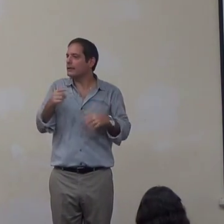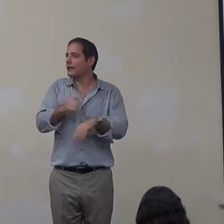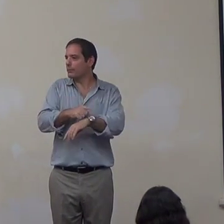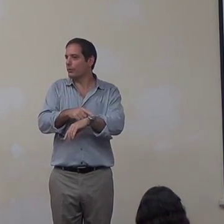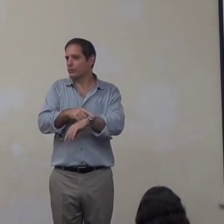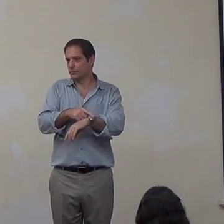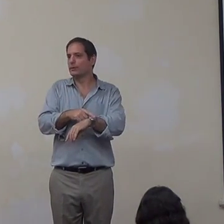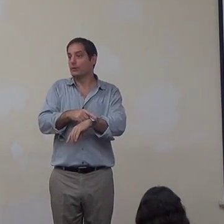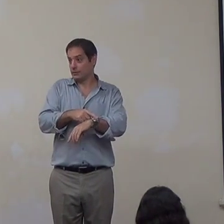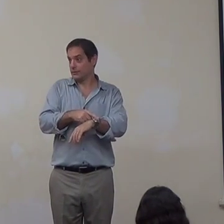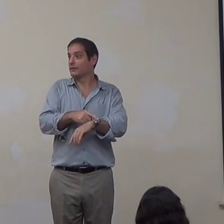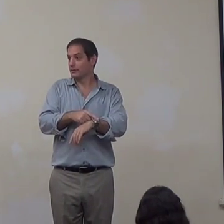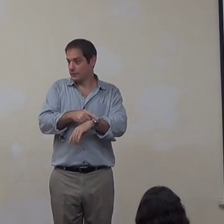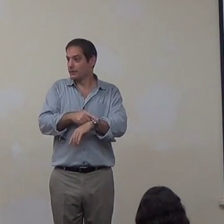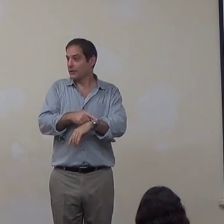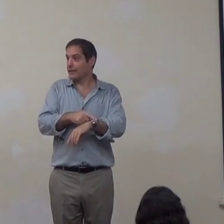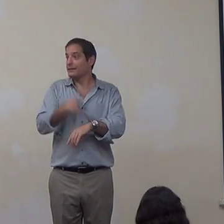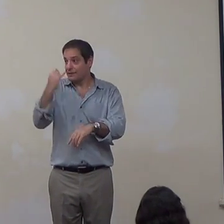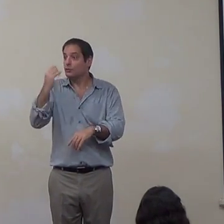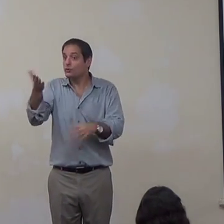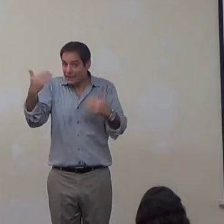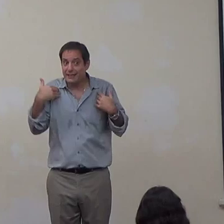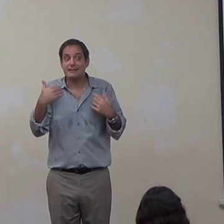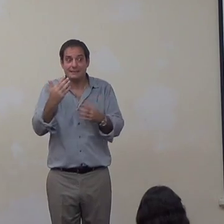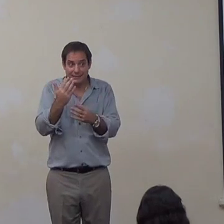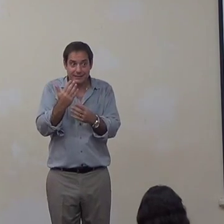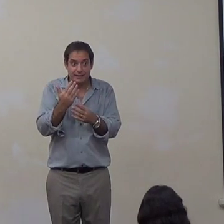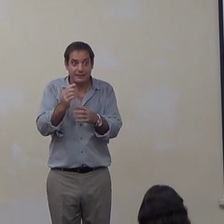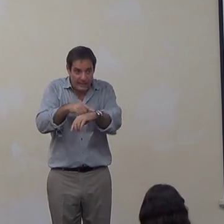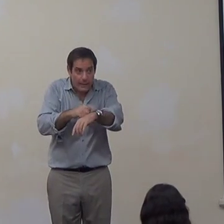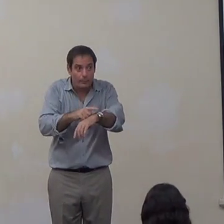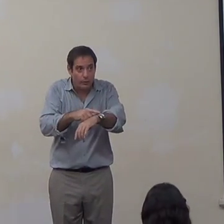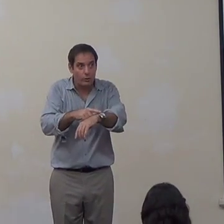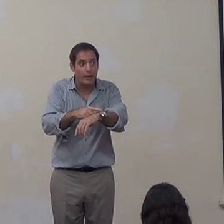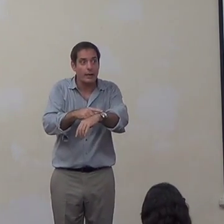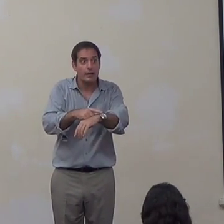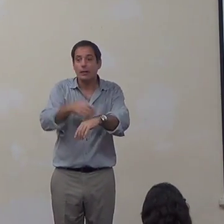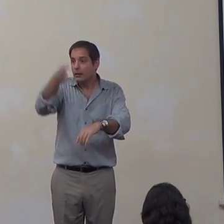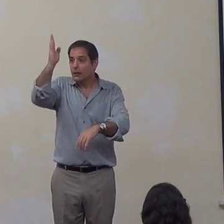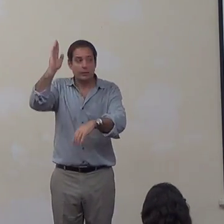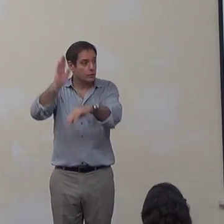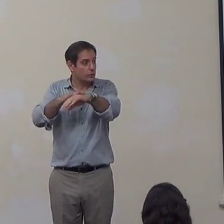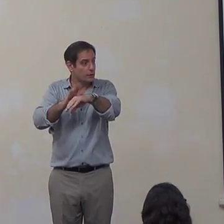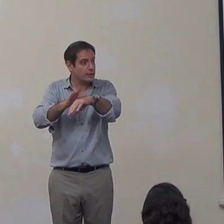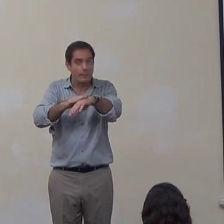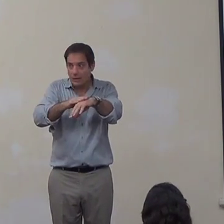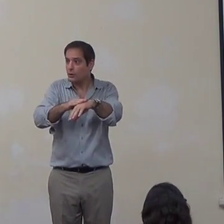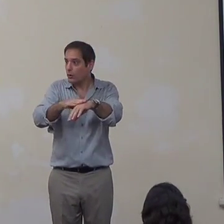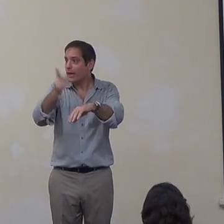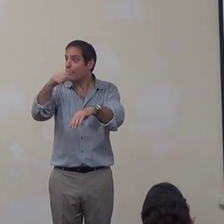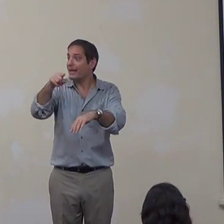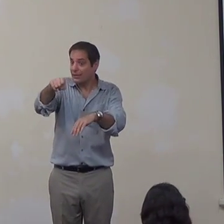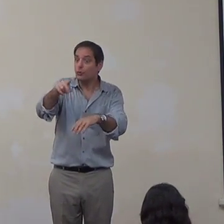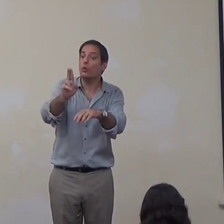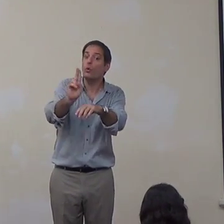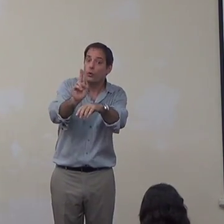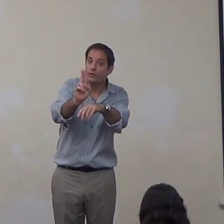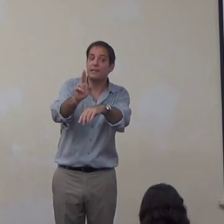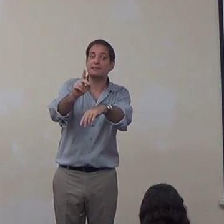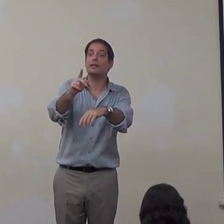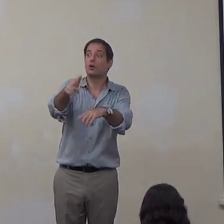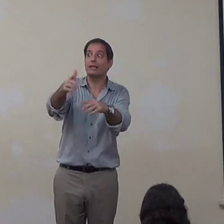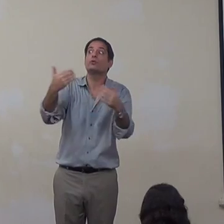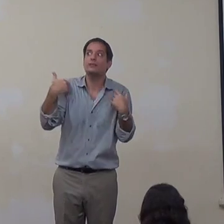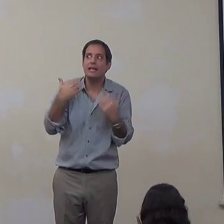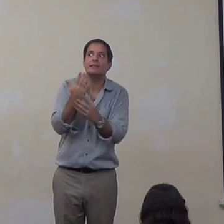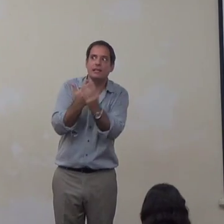¿Quién tiene tiempo? ¿Okay? Si tú tienes tiempo, ¿ok? Estás llamando, ¿ok? Para que tú